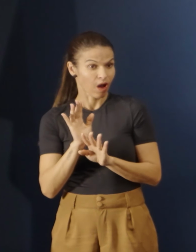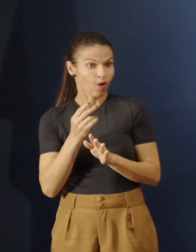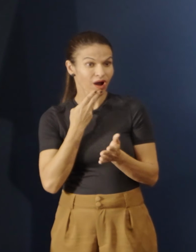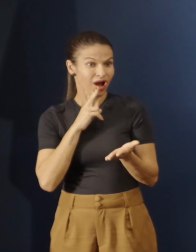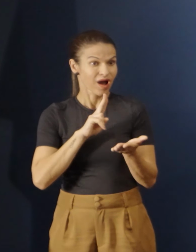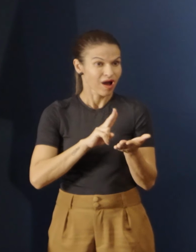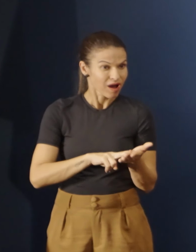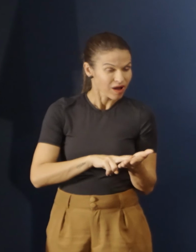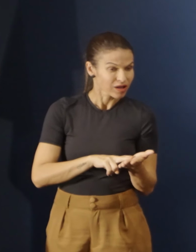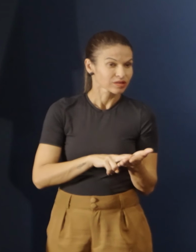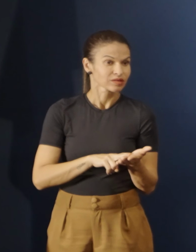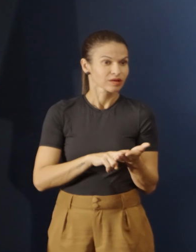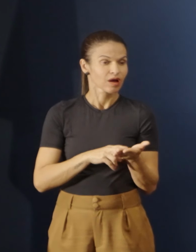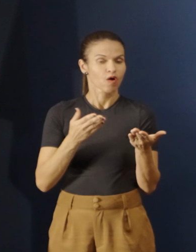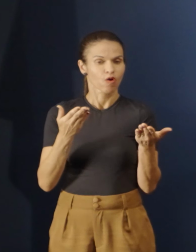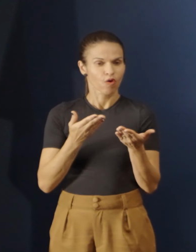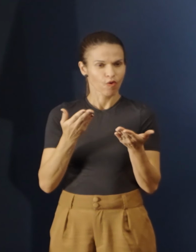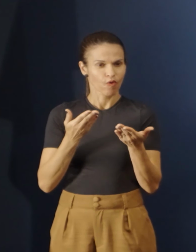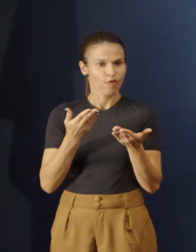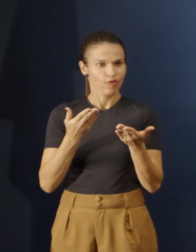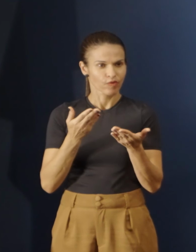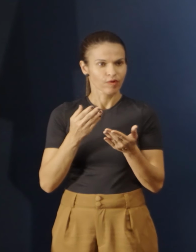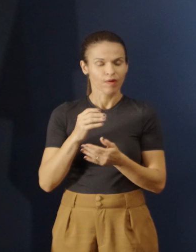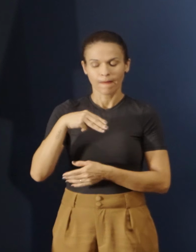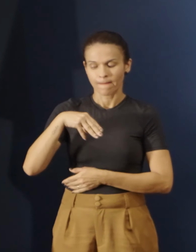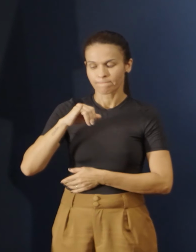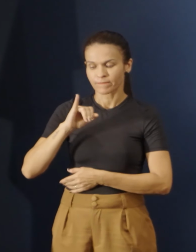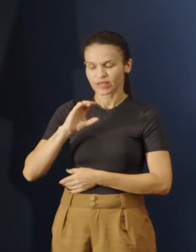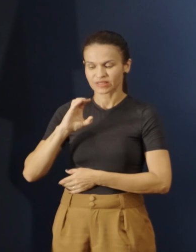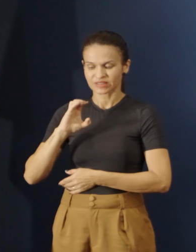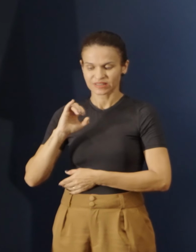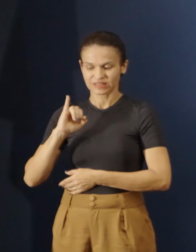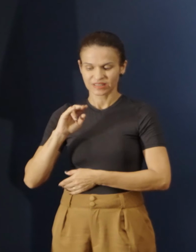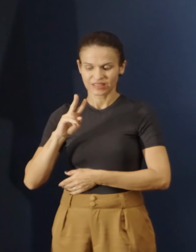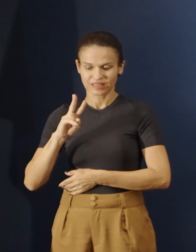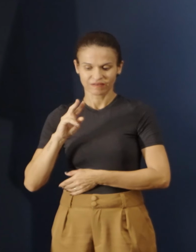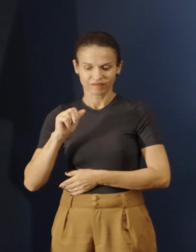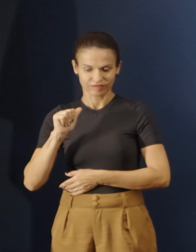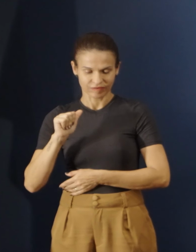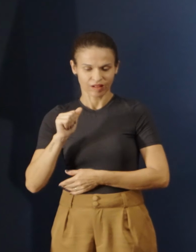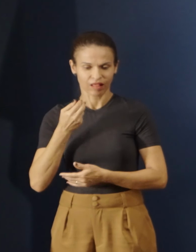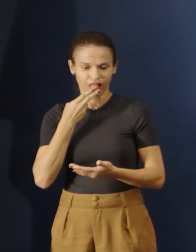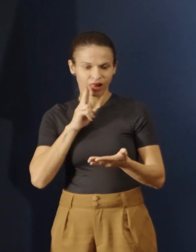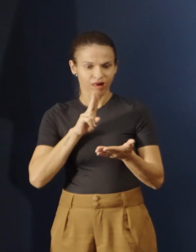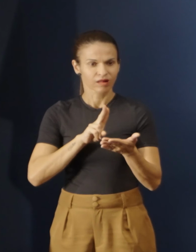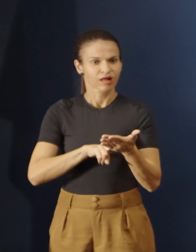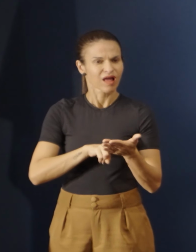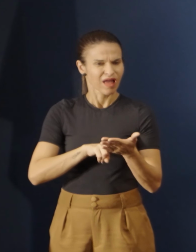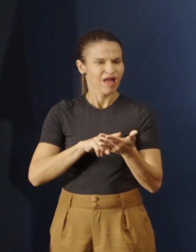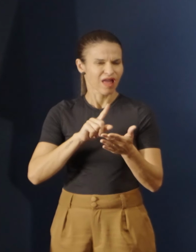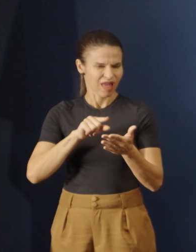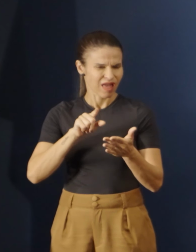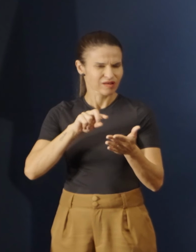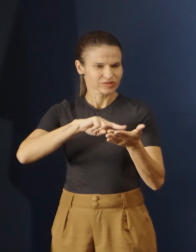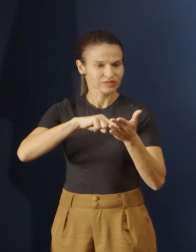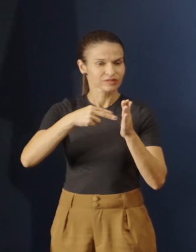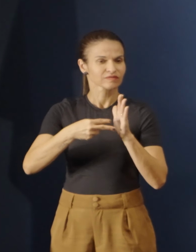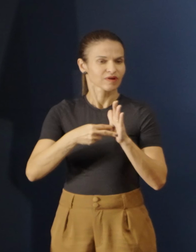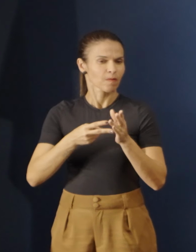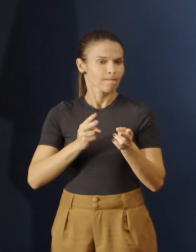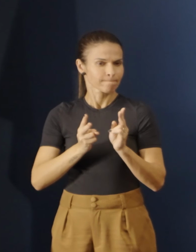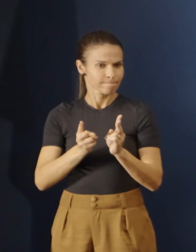dia, missiva, a gente também chama carta de missiva, carta, missiva, epístola, é tudo sinônimo, virou uma